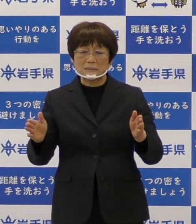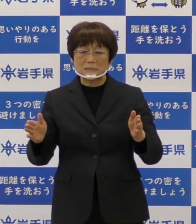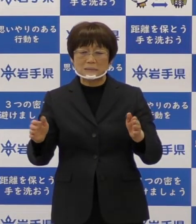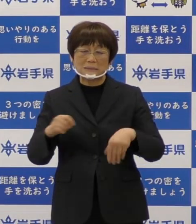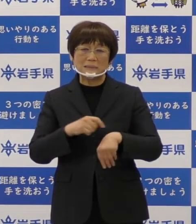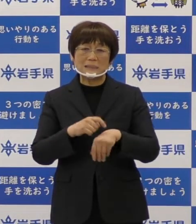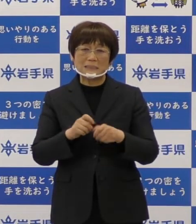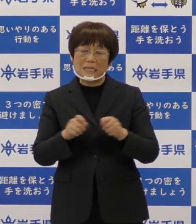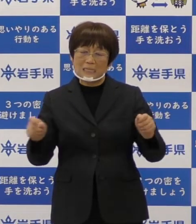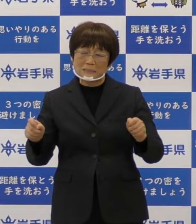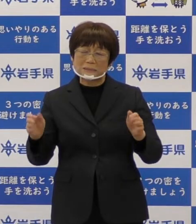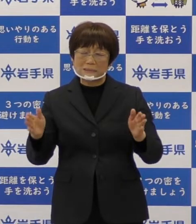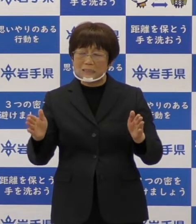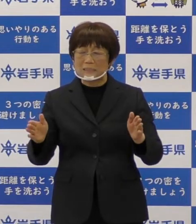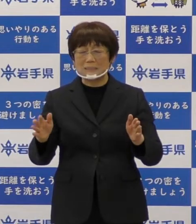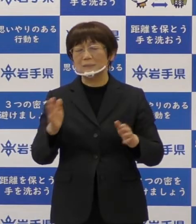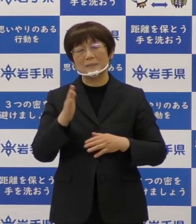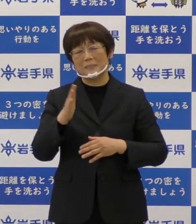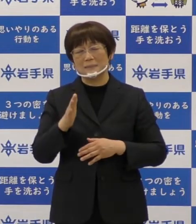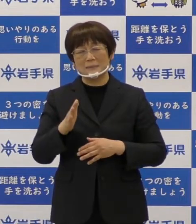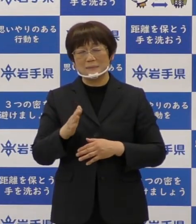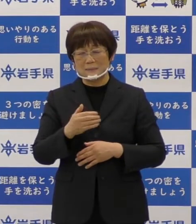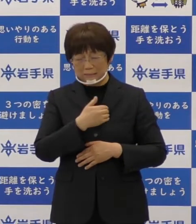けたやり方だったと思います。